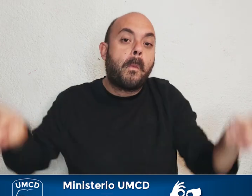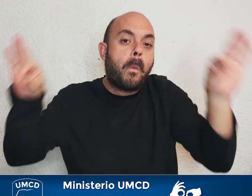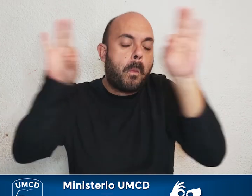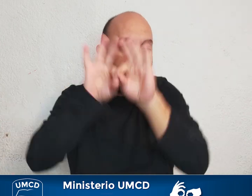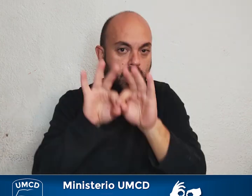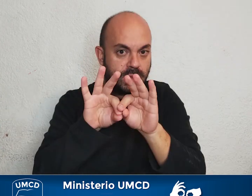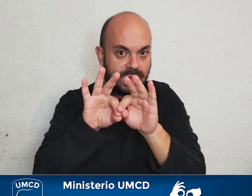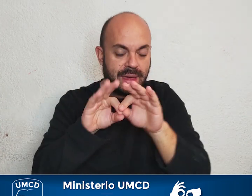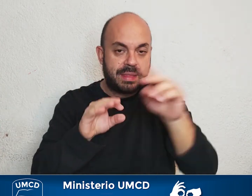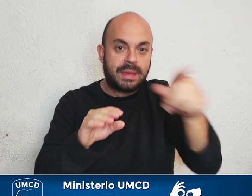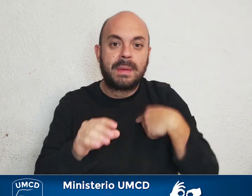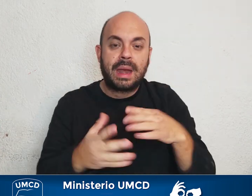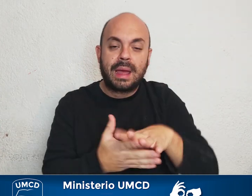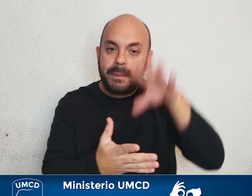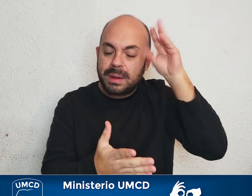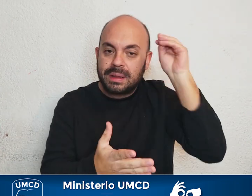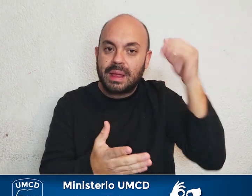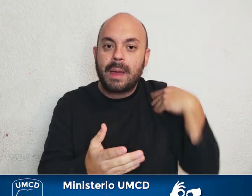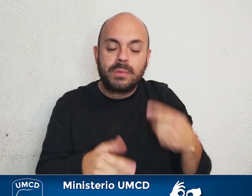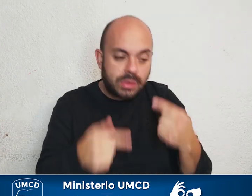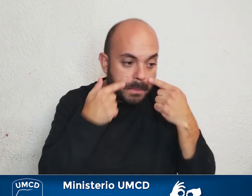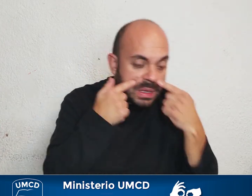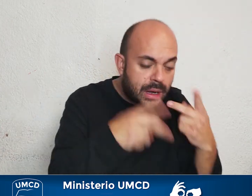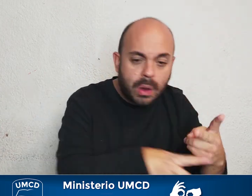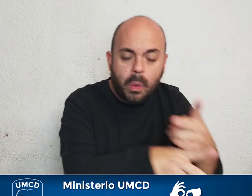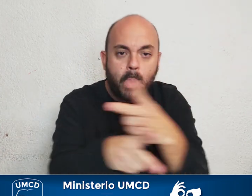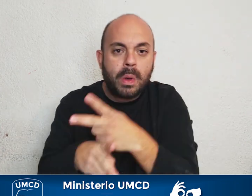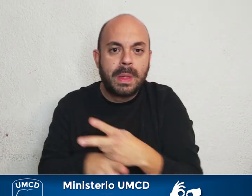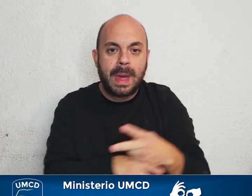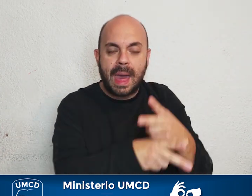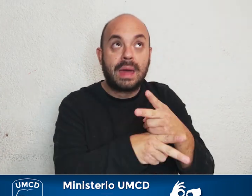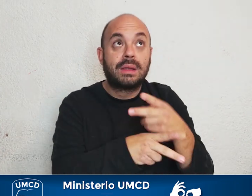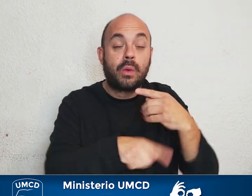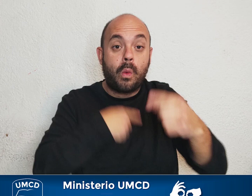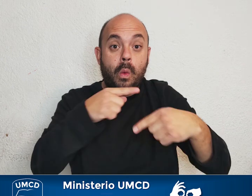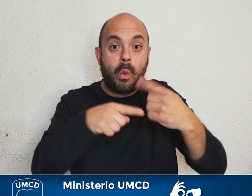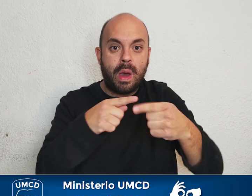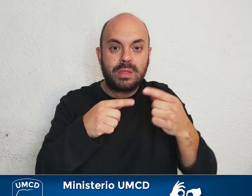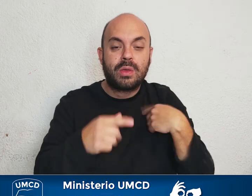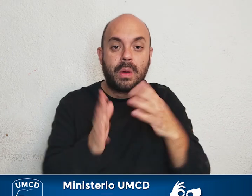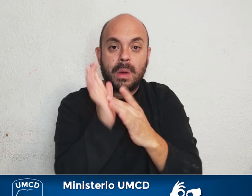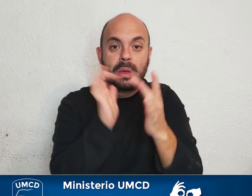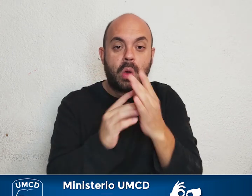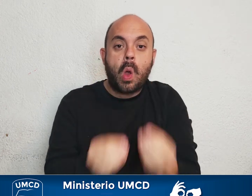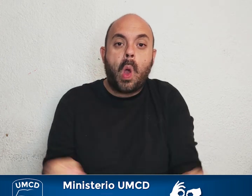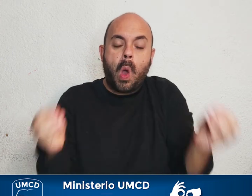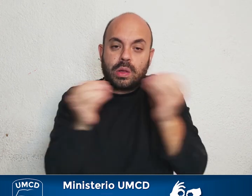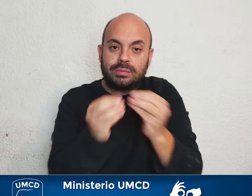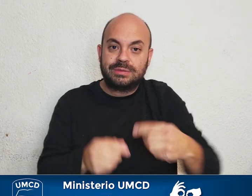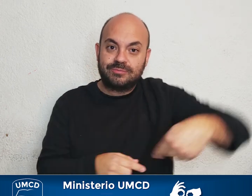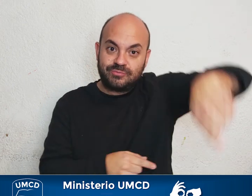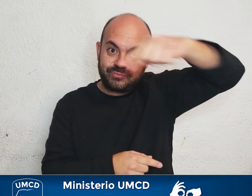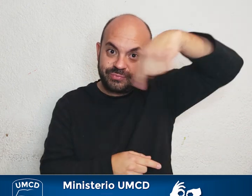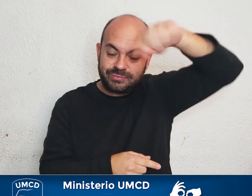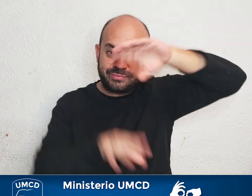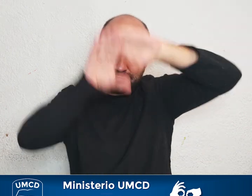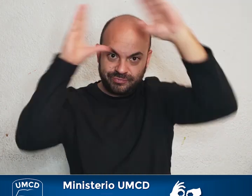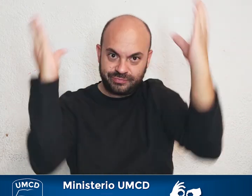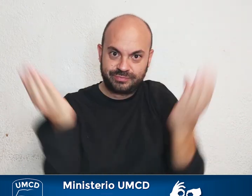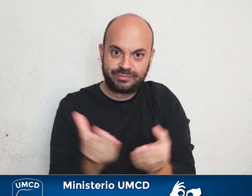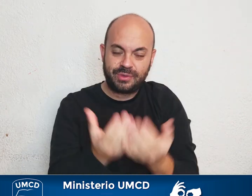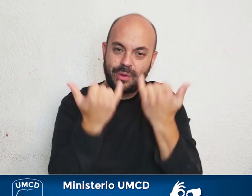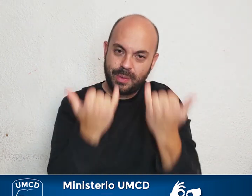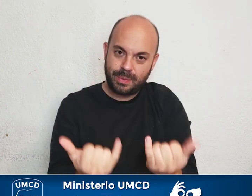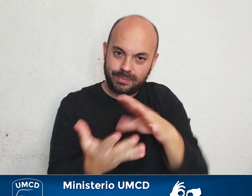esos principios son importantes para nosotros mantenernos alertas en la venida del Señor Jesucristo. Esa es nuestra lección de hoy